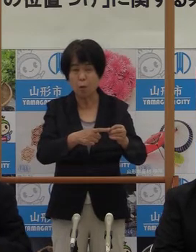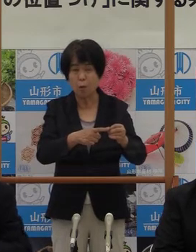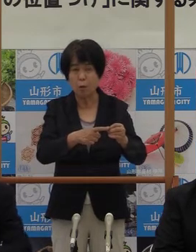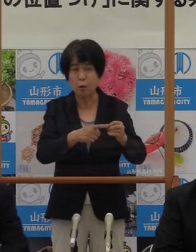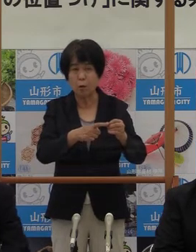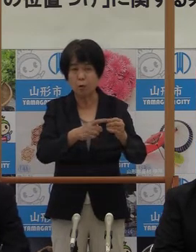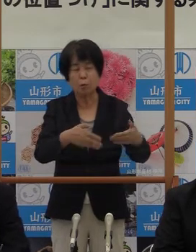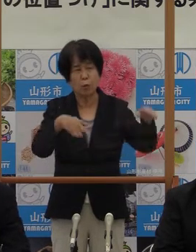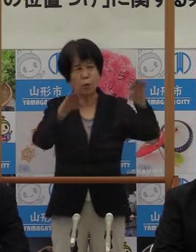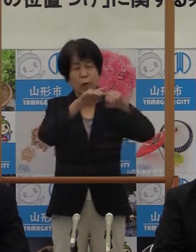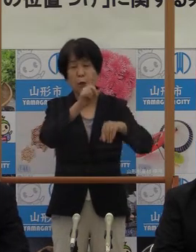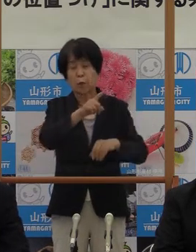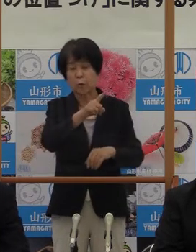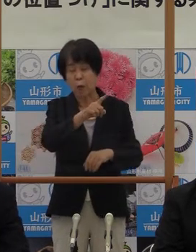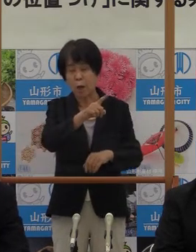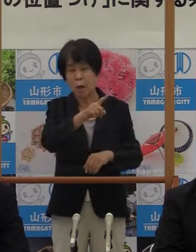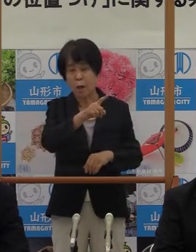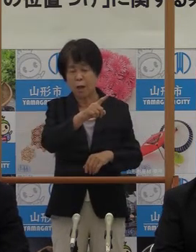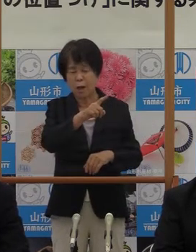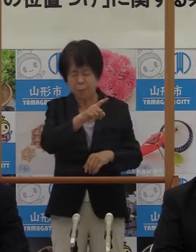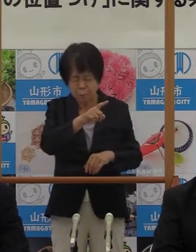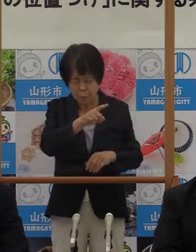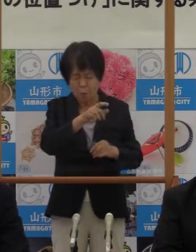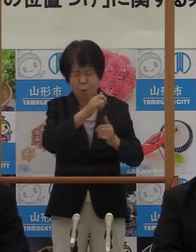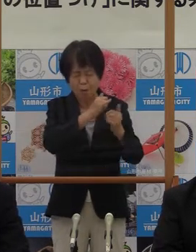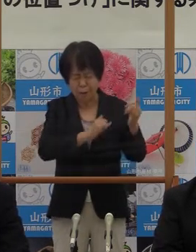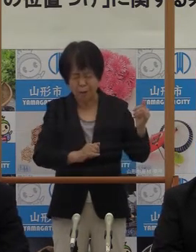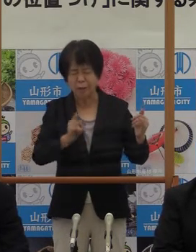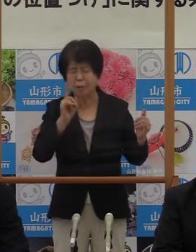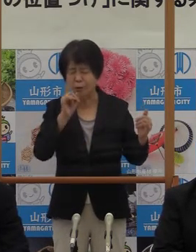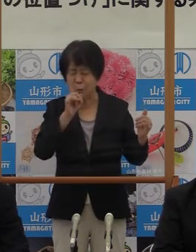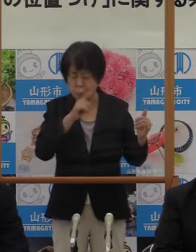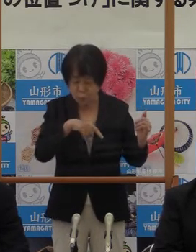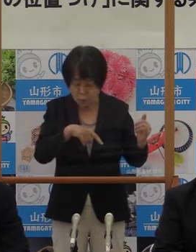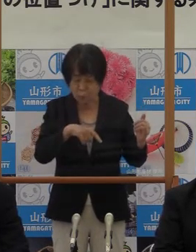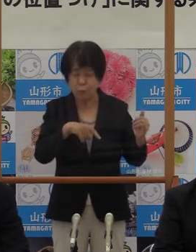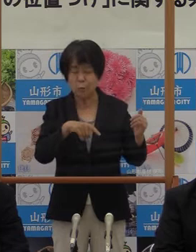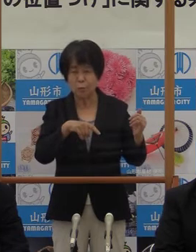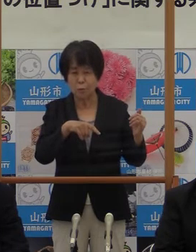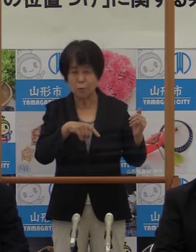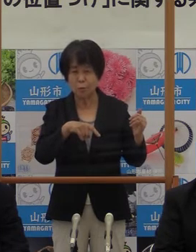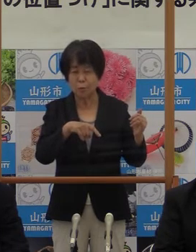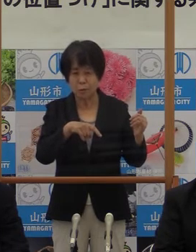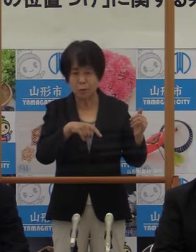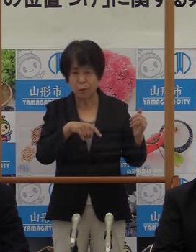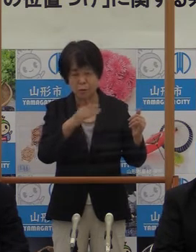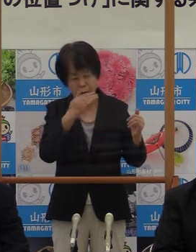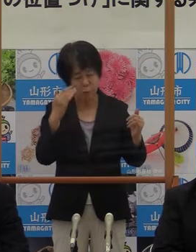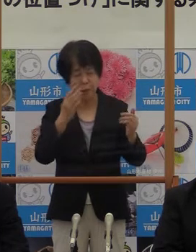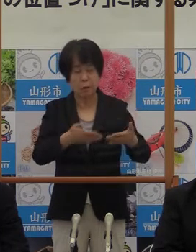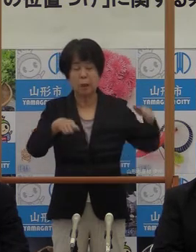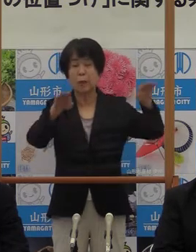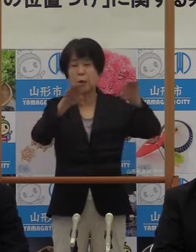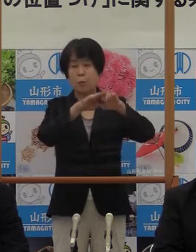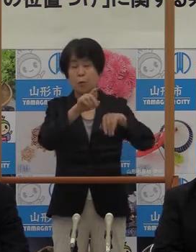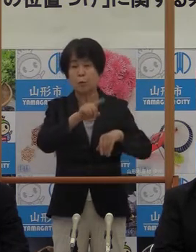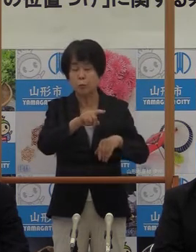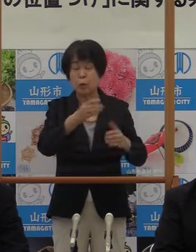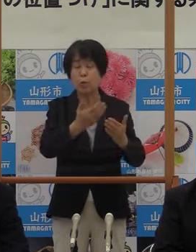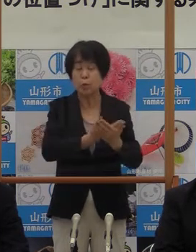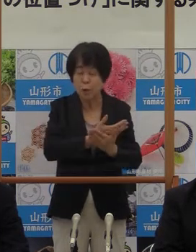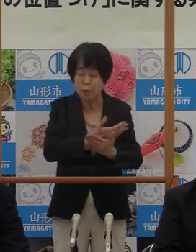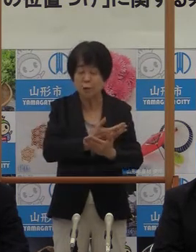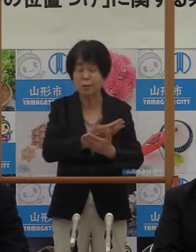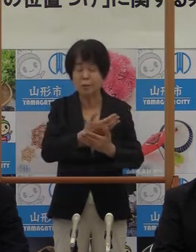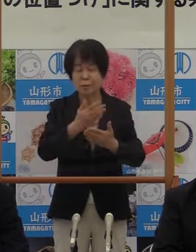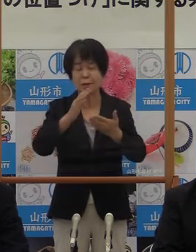建物自体がですね、非常に歴史的な由緒ある建物でございますし、それを残して町並み景観にもつ